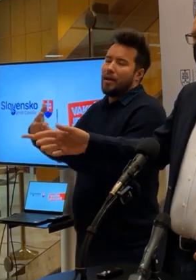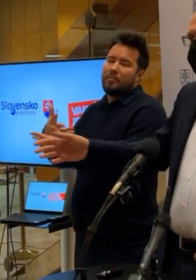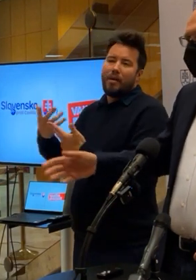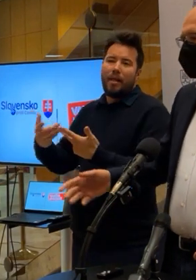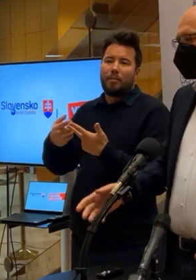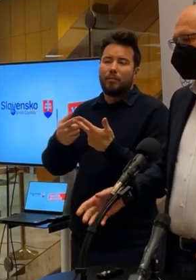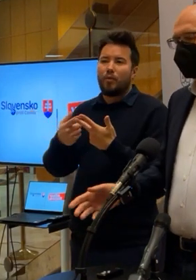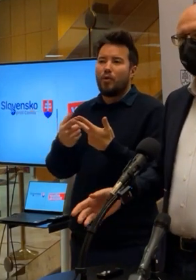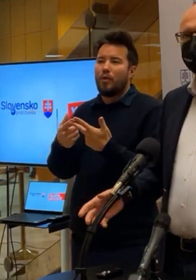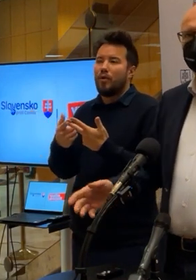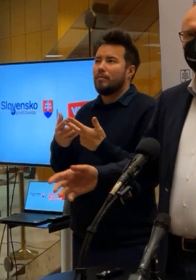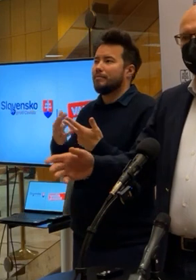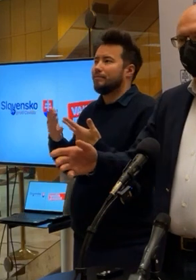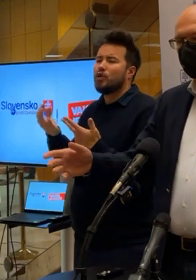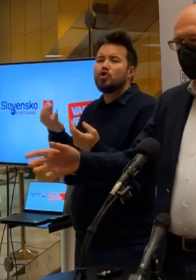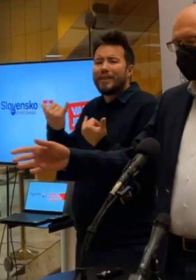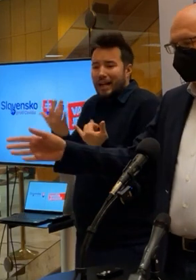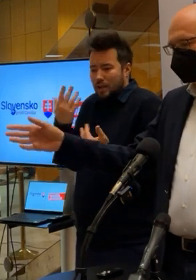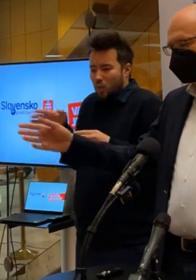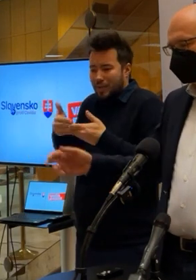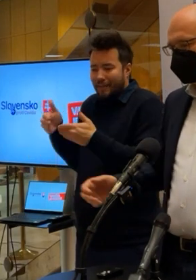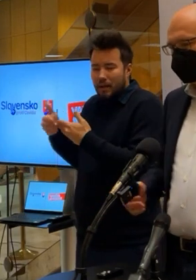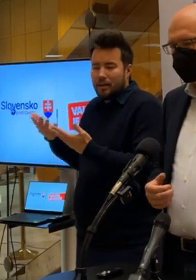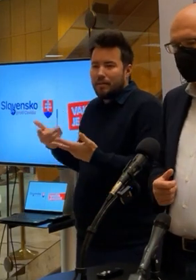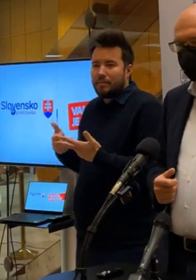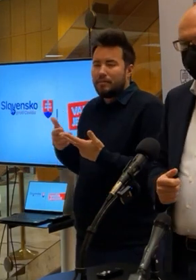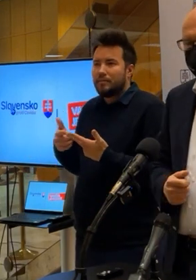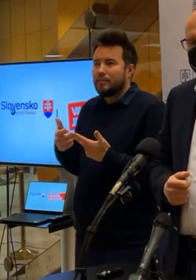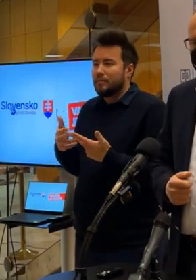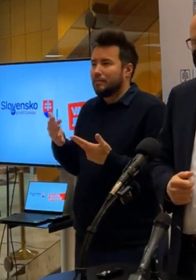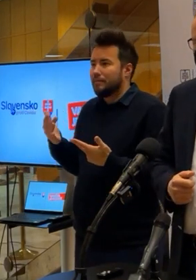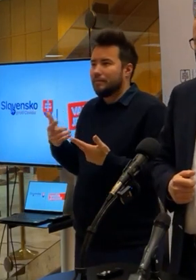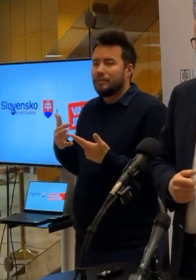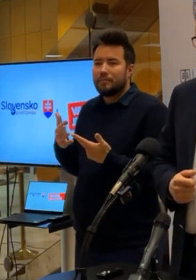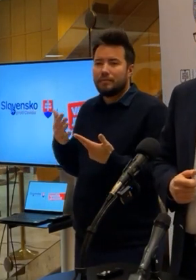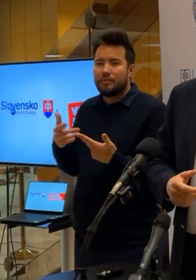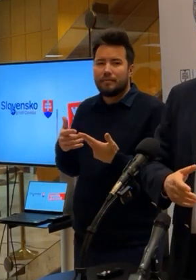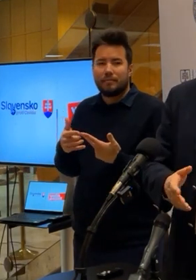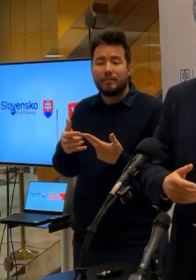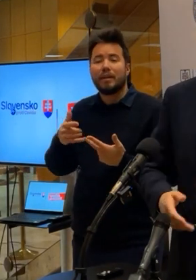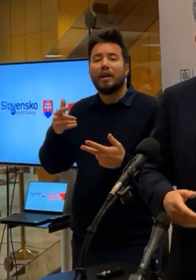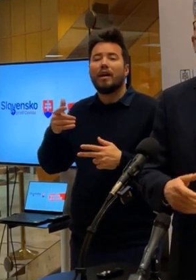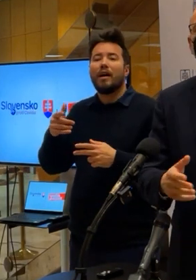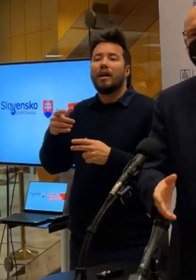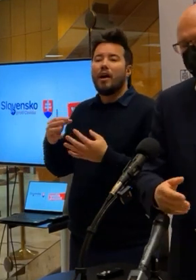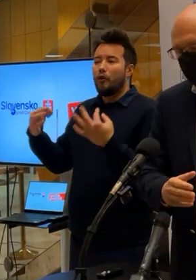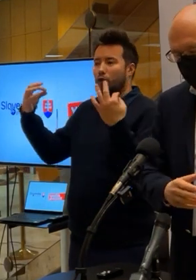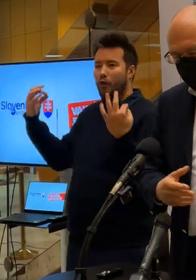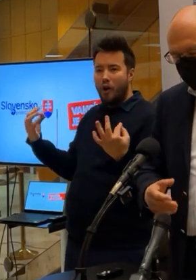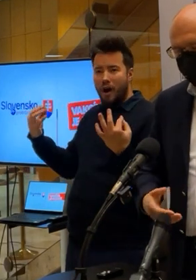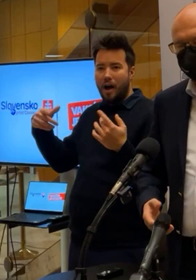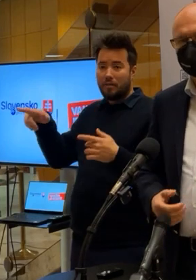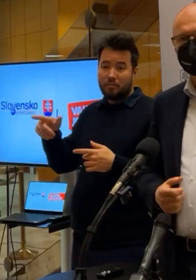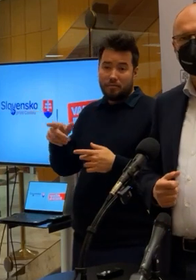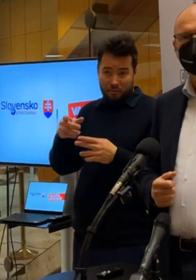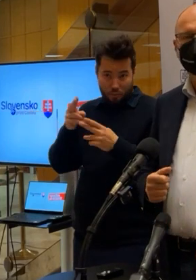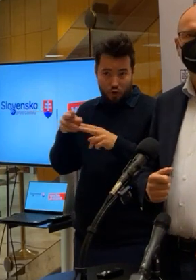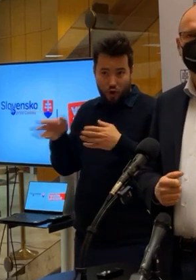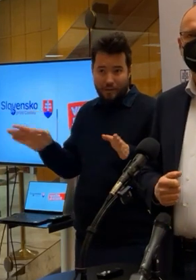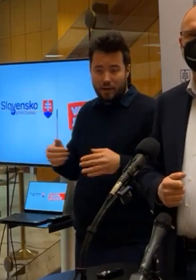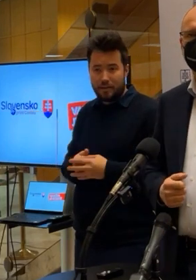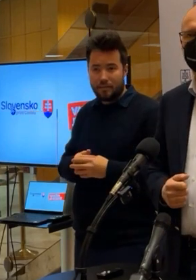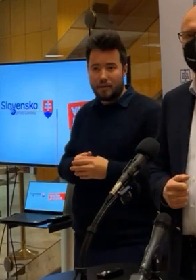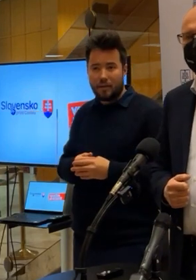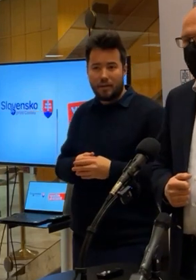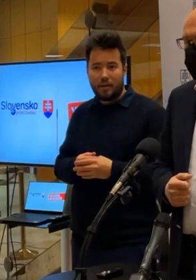tam, neviem, toto, yoga, je tam yoga, tak aj jogu môžete otvoriť.